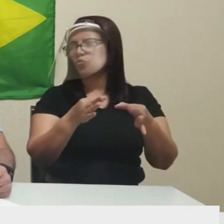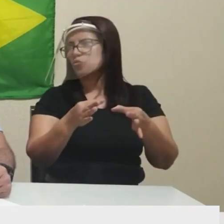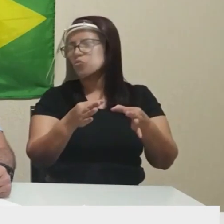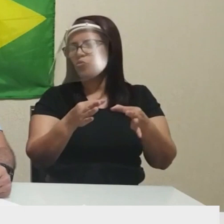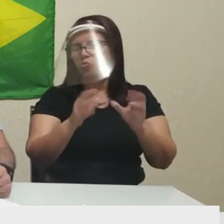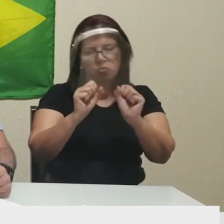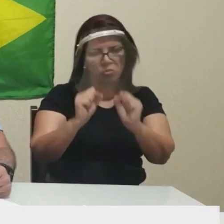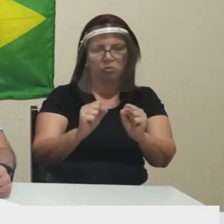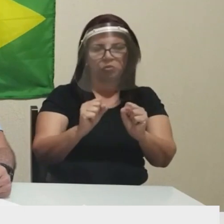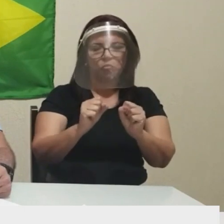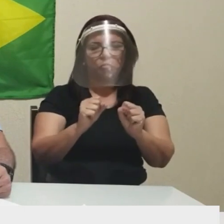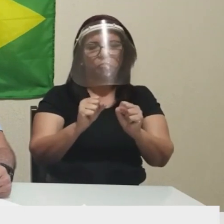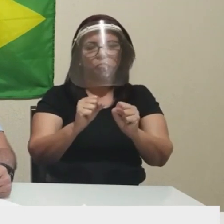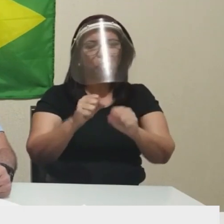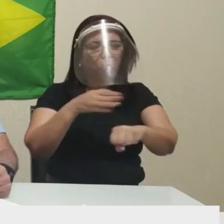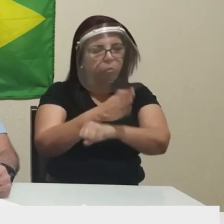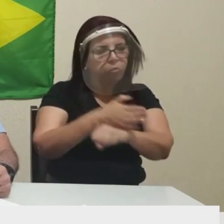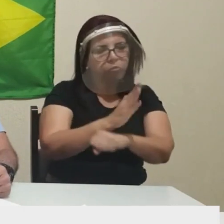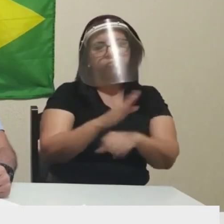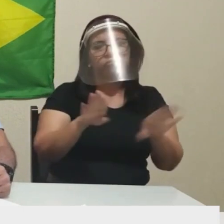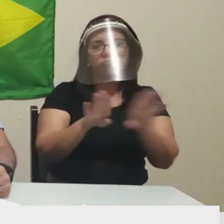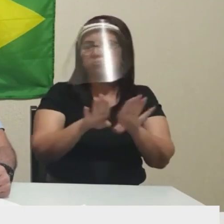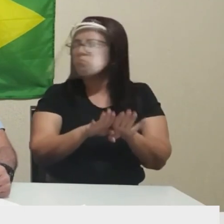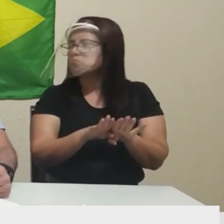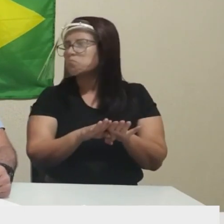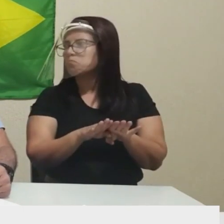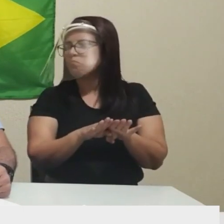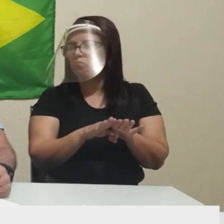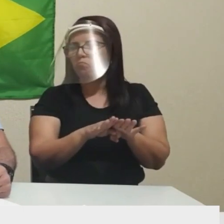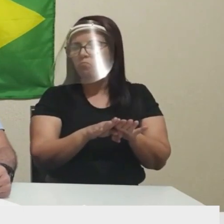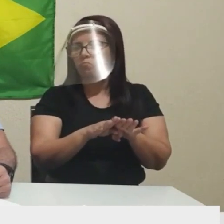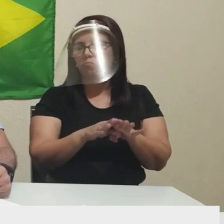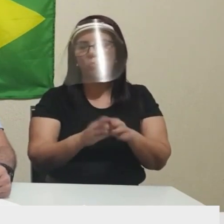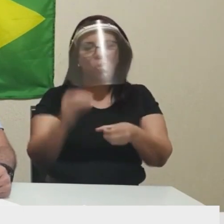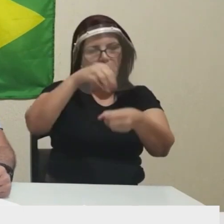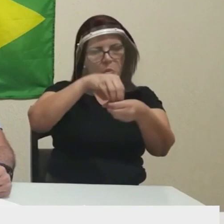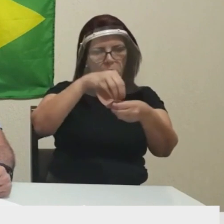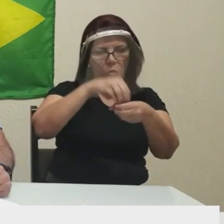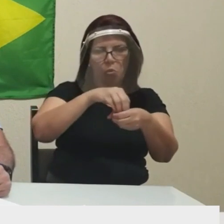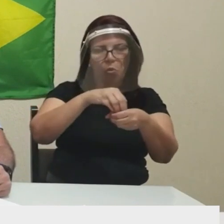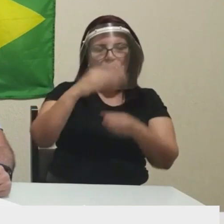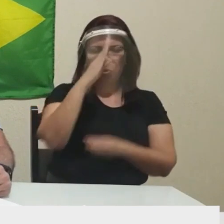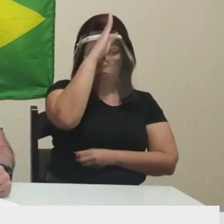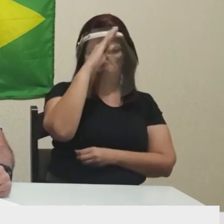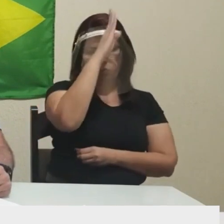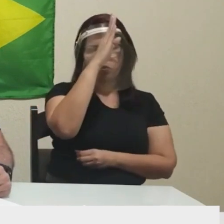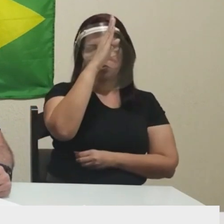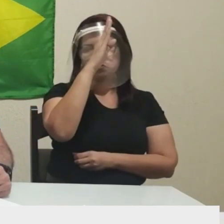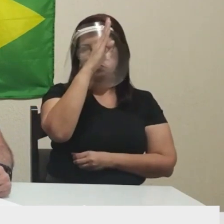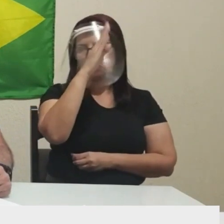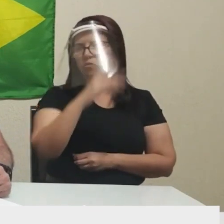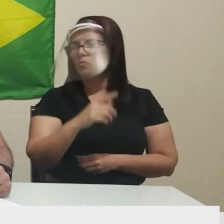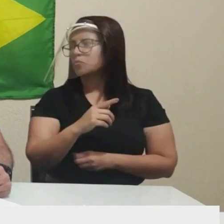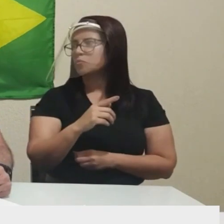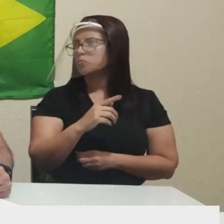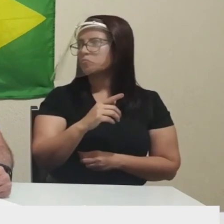questão. Né? Porque eu fui eleito para fazer certas coisas, competência é minha. Olha só, o Supremo